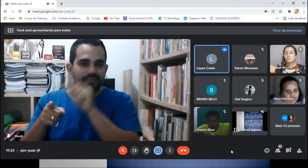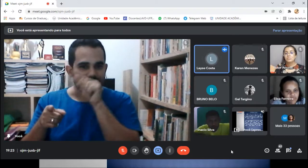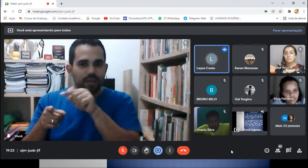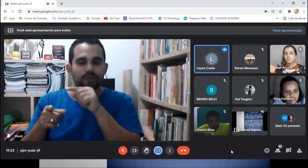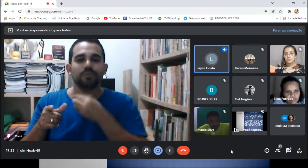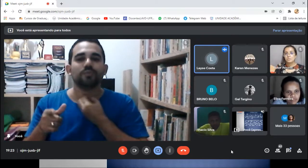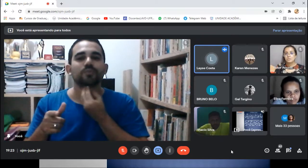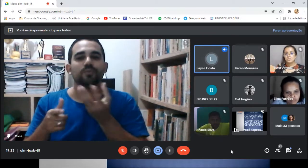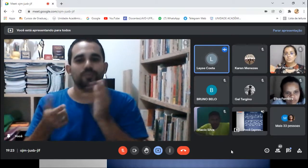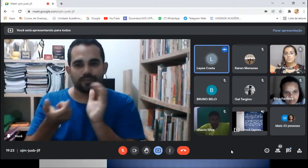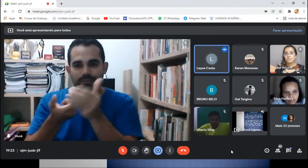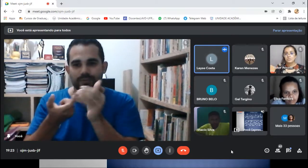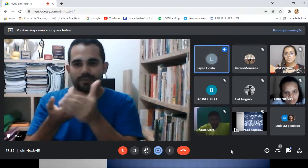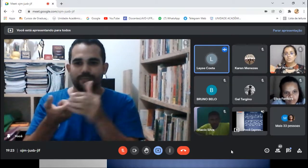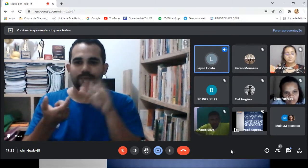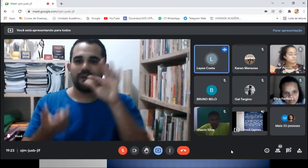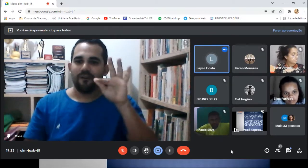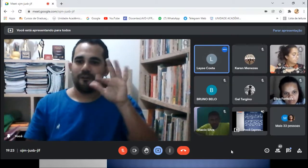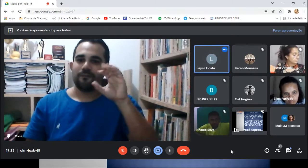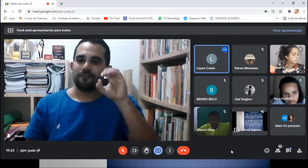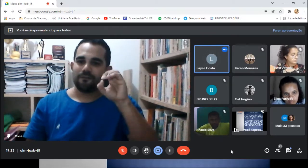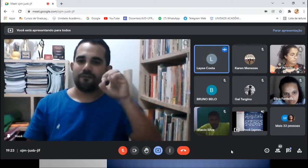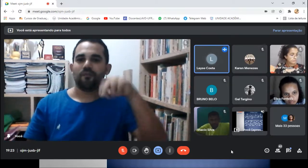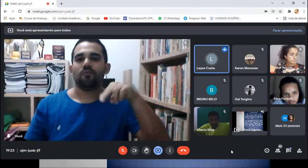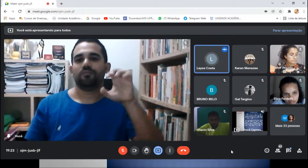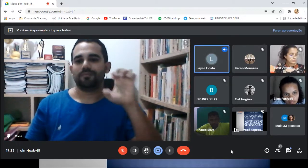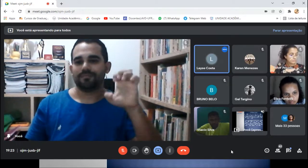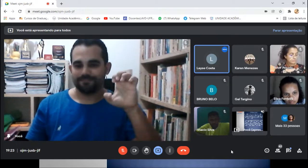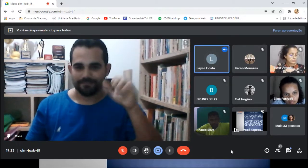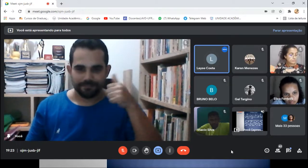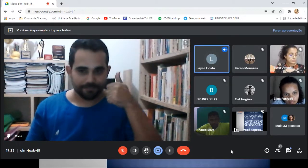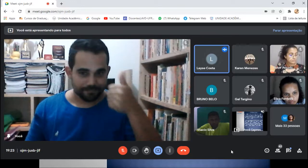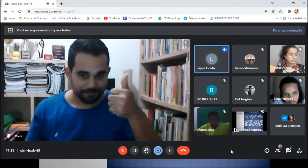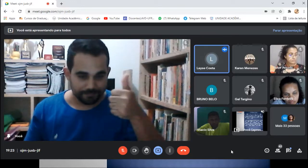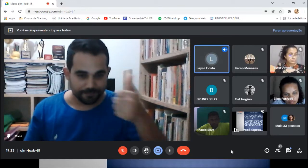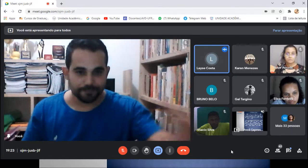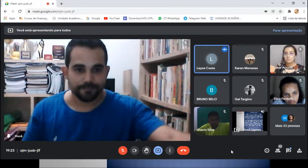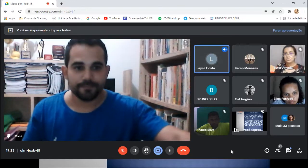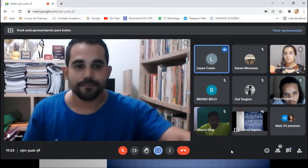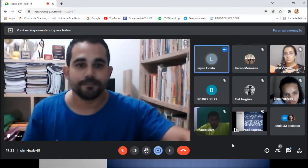dentro desse sistema aí fonológico. O fone. Temos os fones.